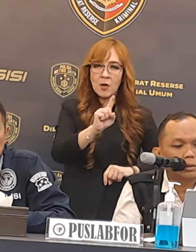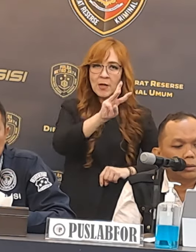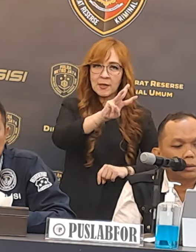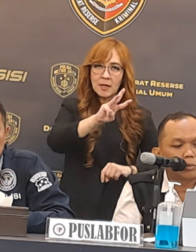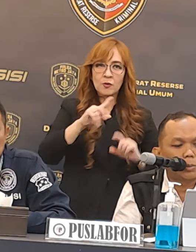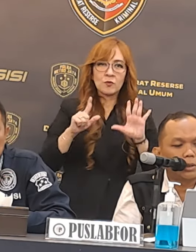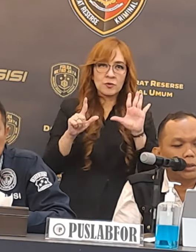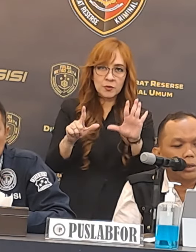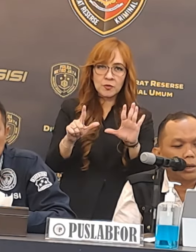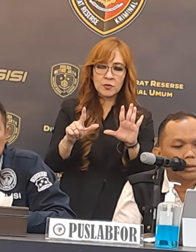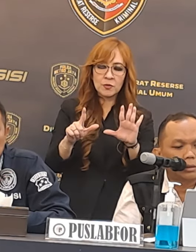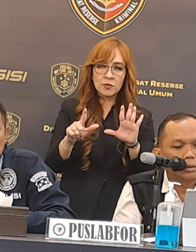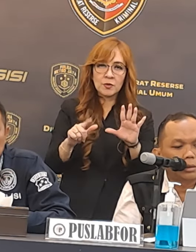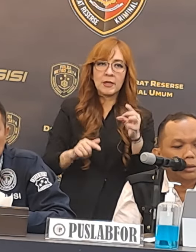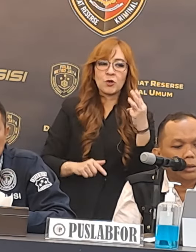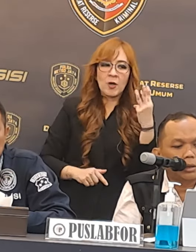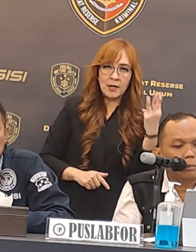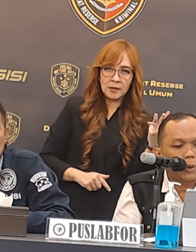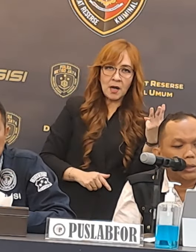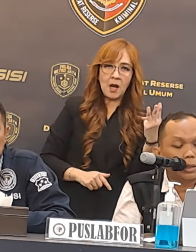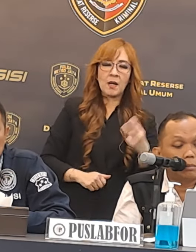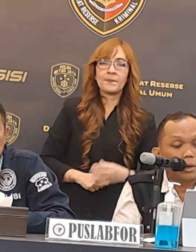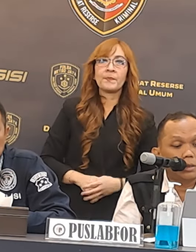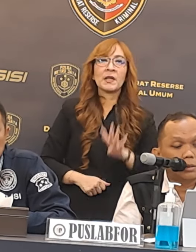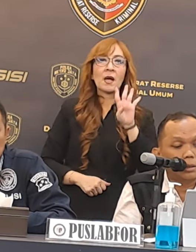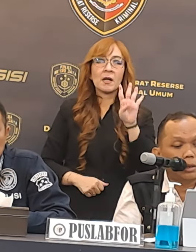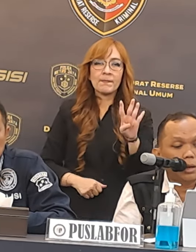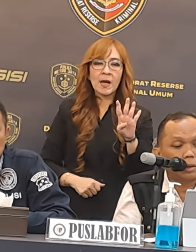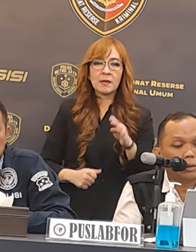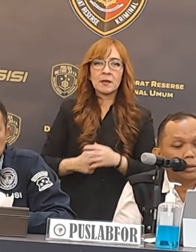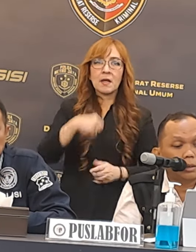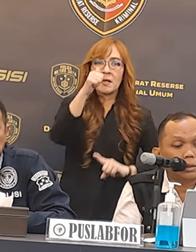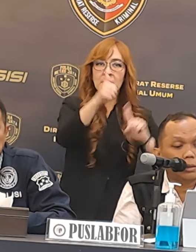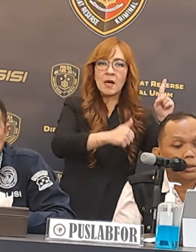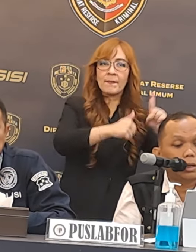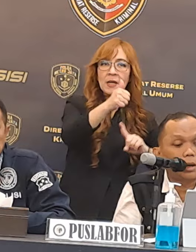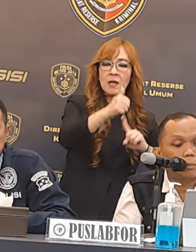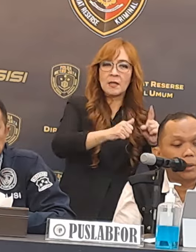16.37.49 momen ketiga. Yang keempat